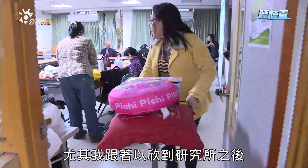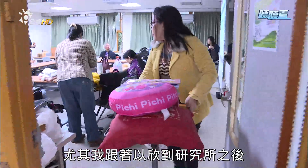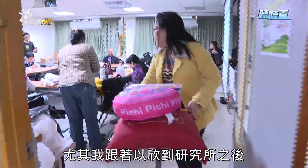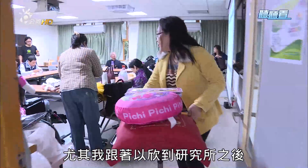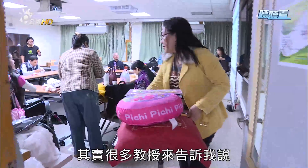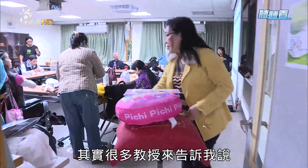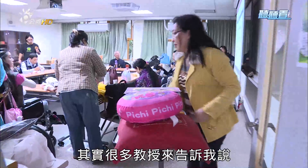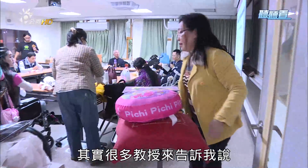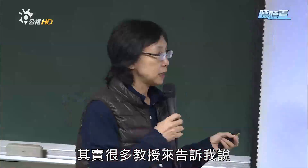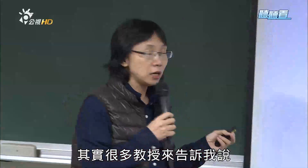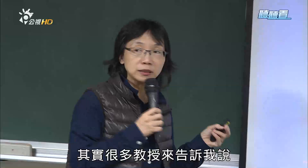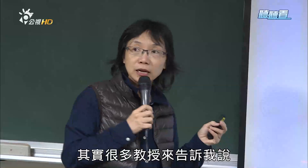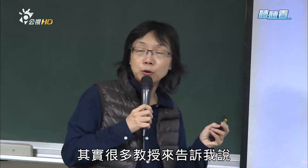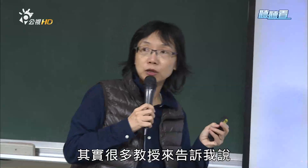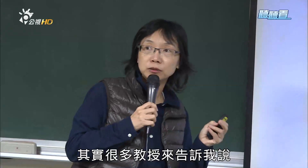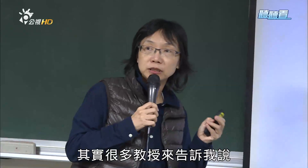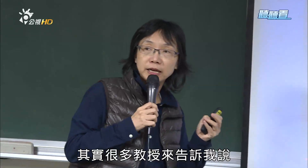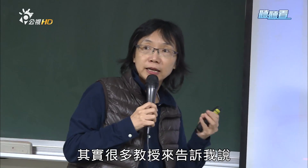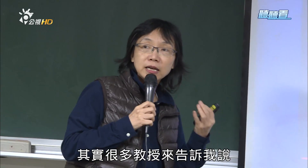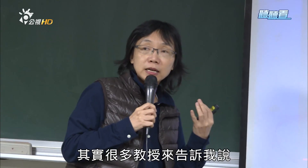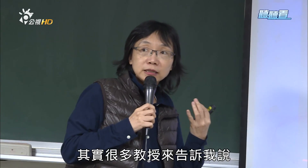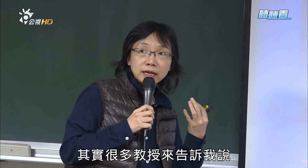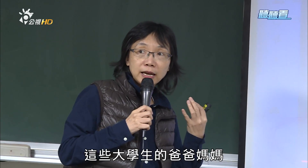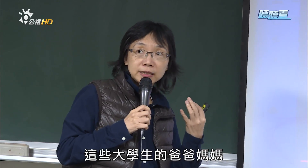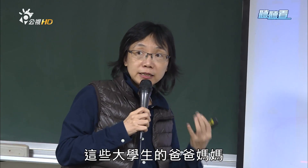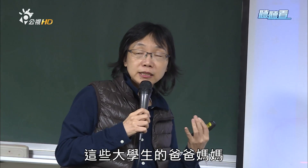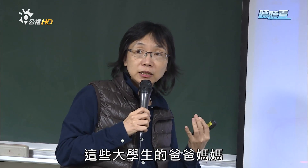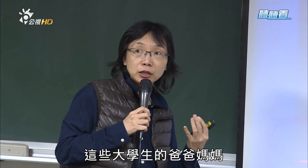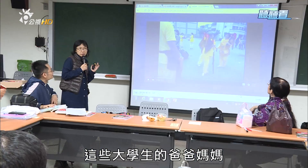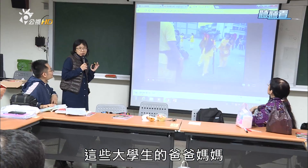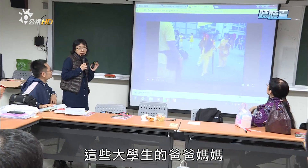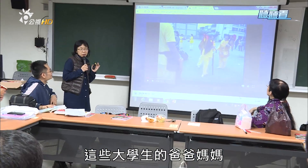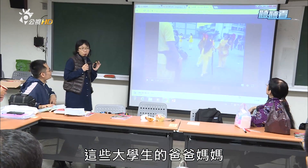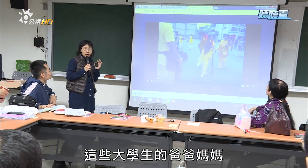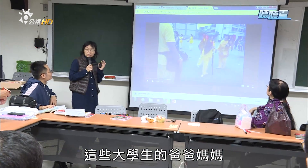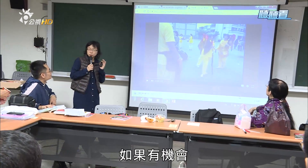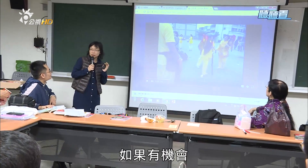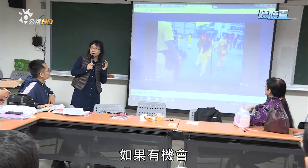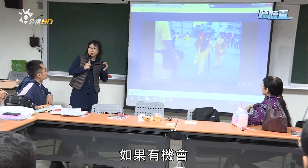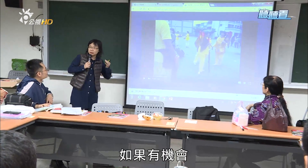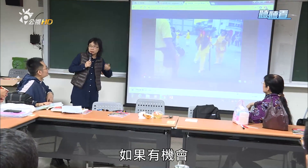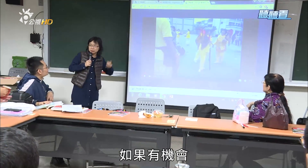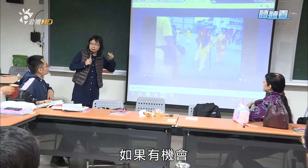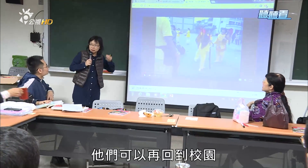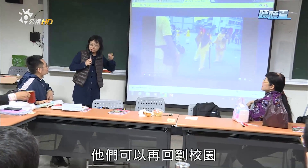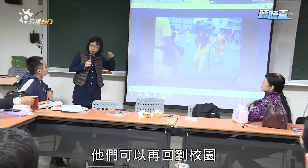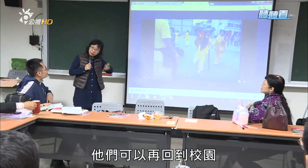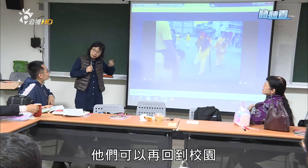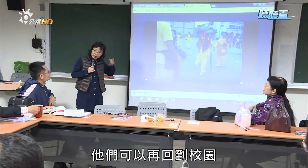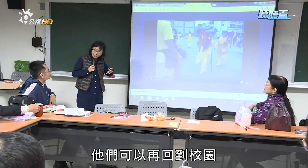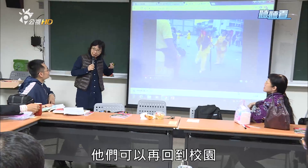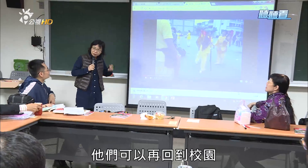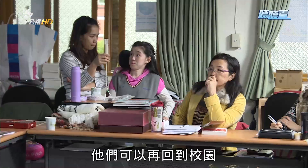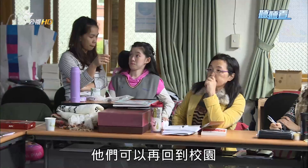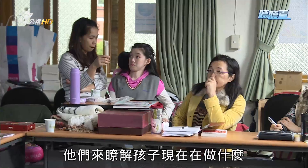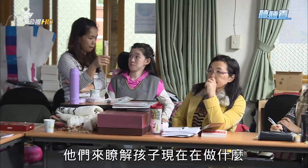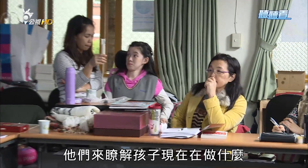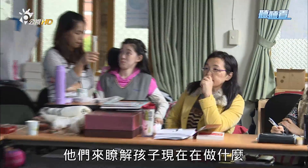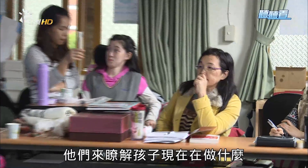之后，其实很多教授来告诉我说，这些大学生的爸爸妈妈如果有机会，他们可以再回到校园，他们来了